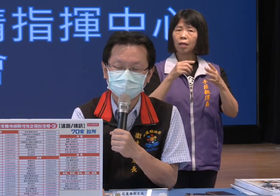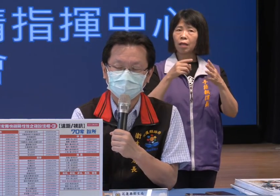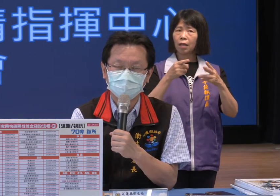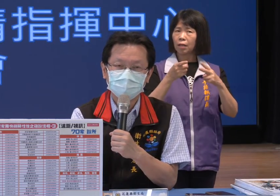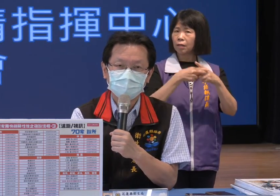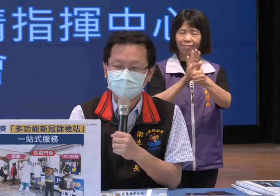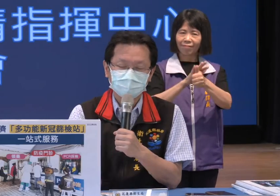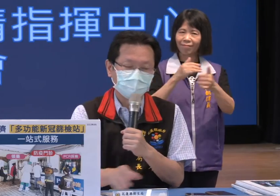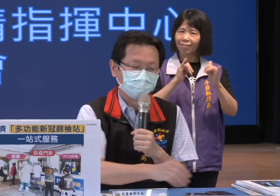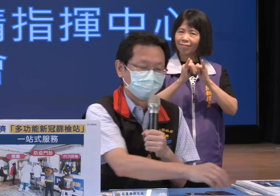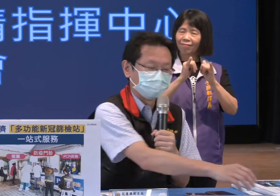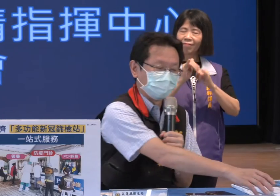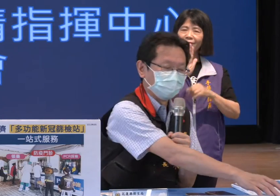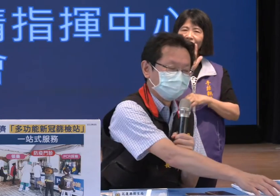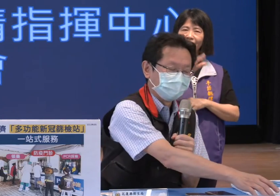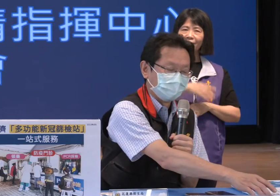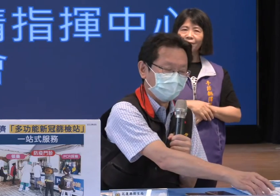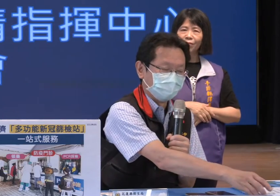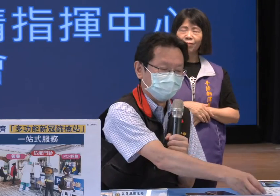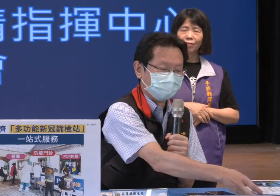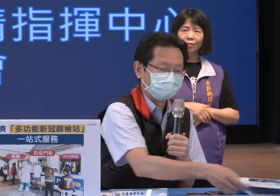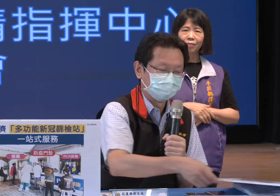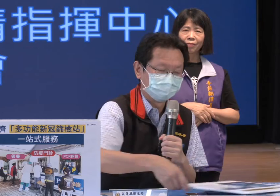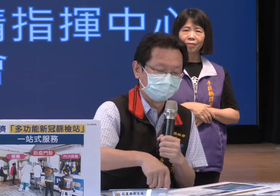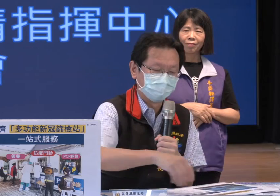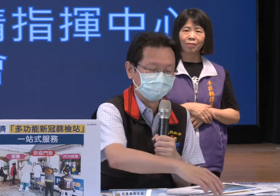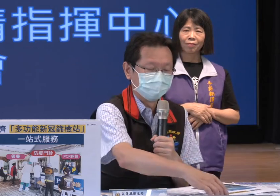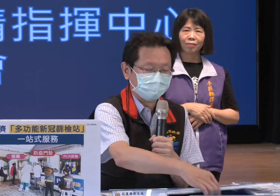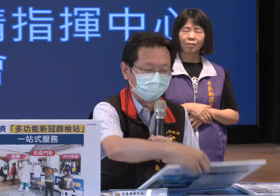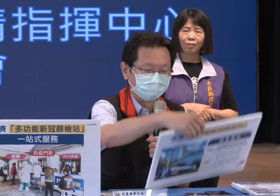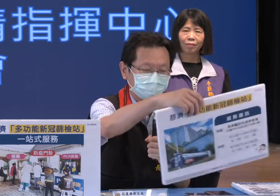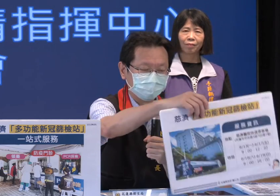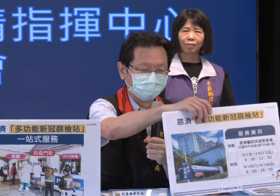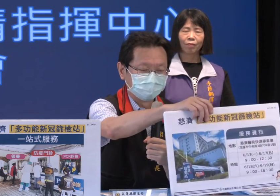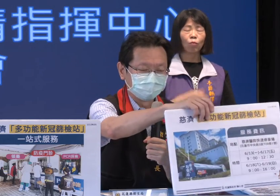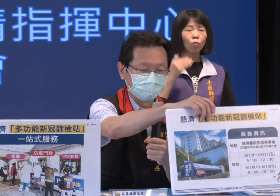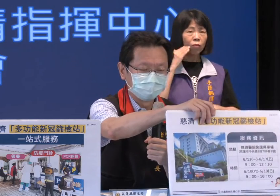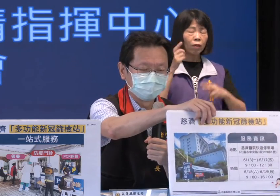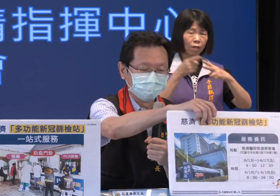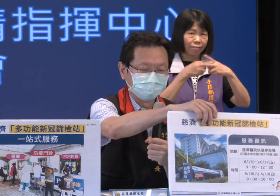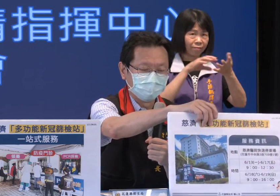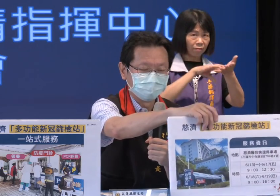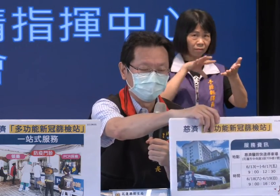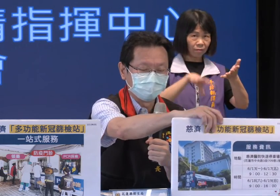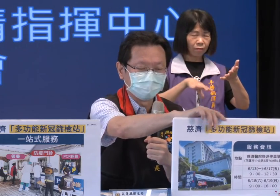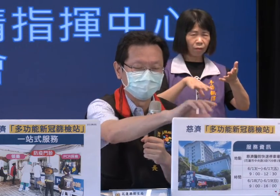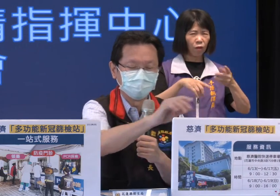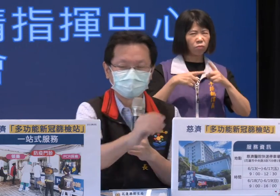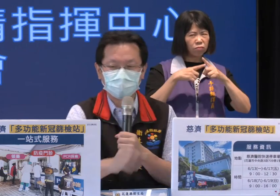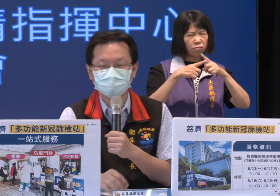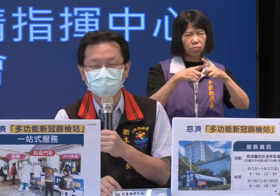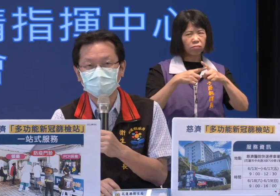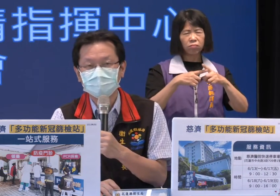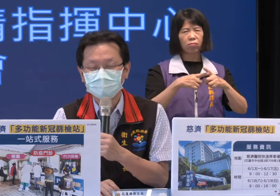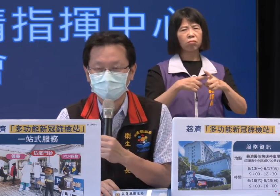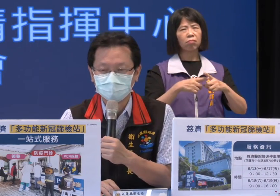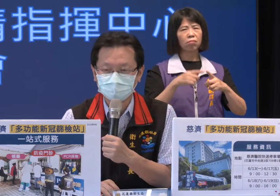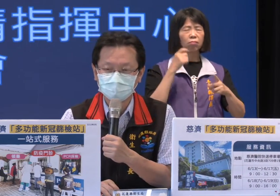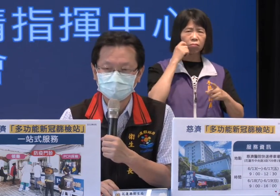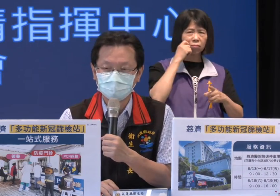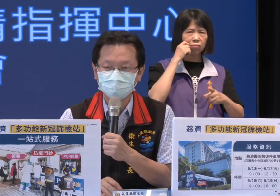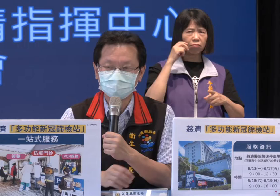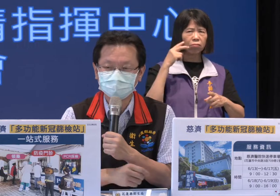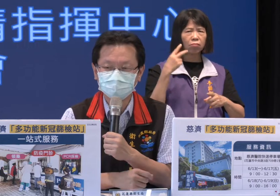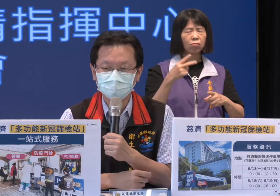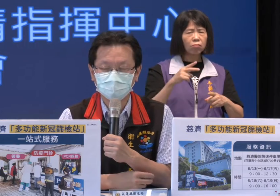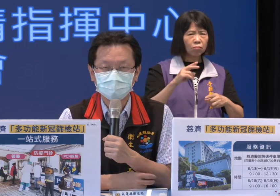70家的诊所哈。那如果说你这个诊所端去不方便，或者他没有开的话，那你